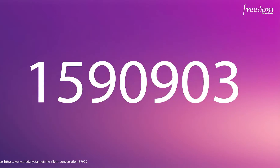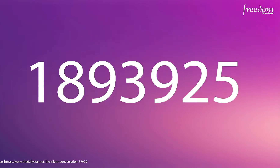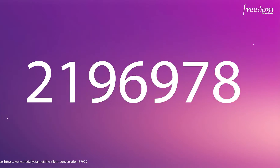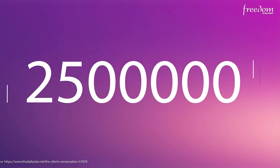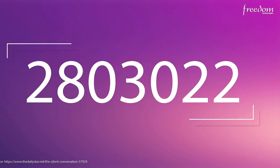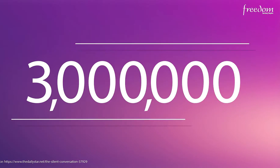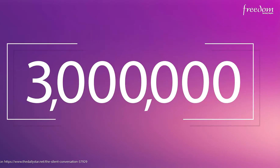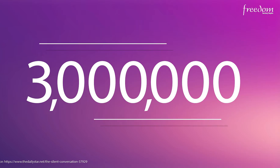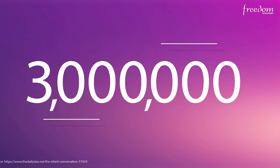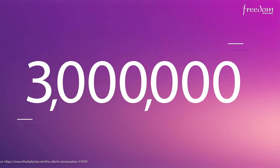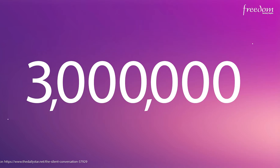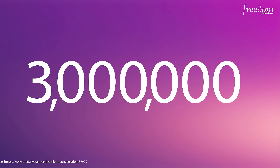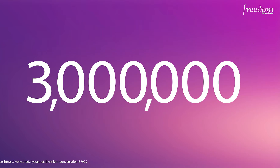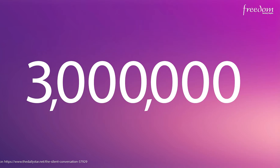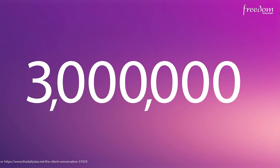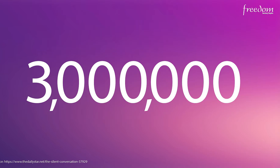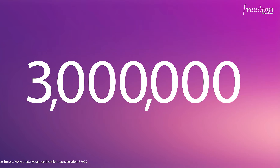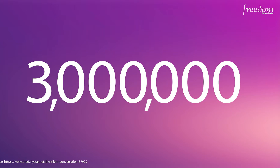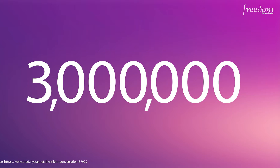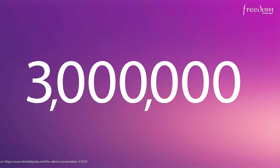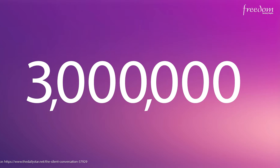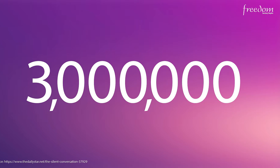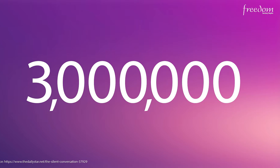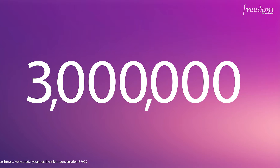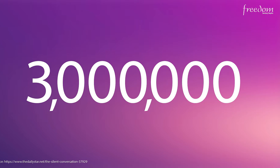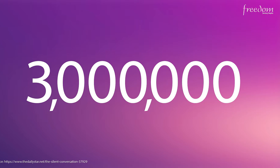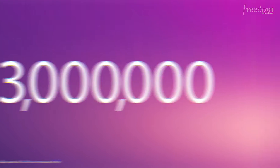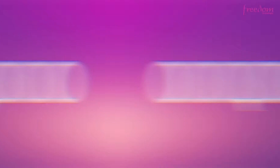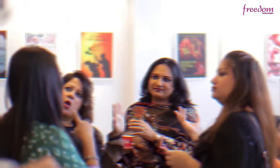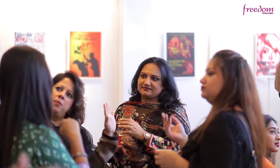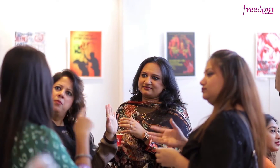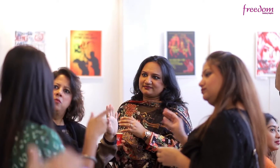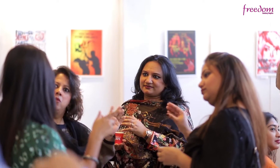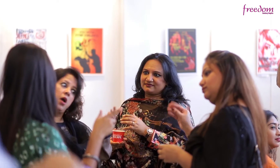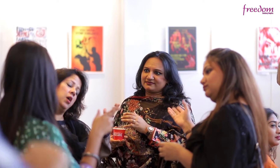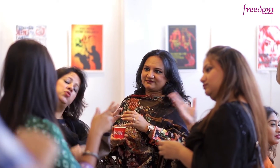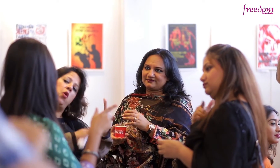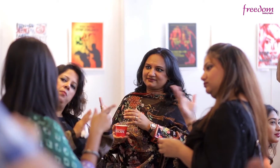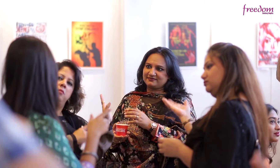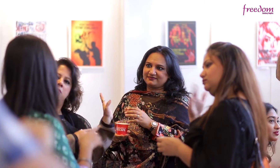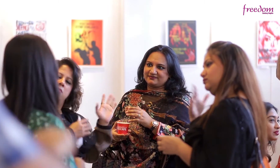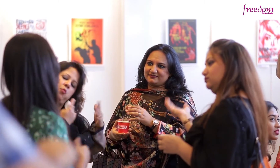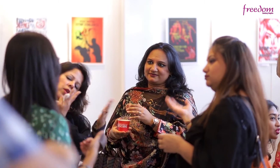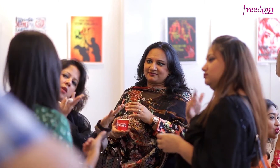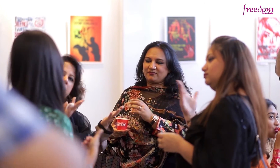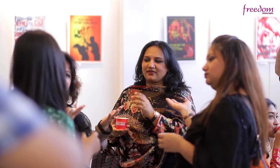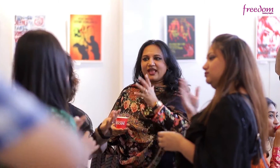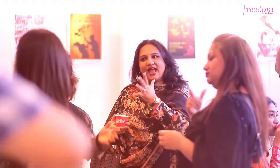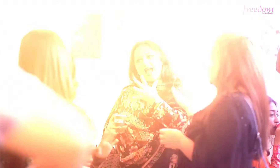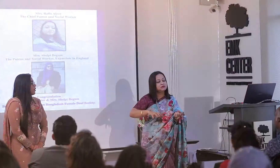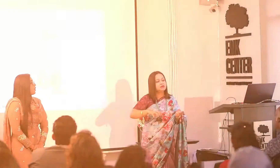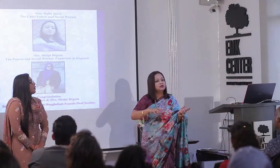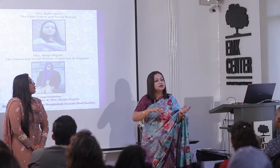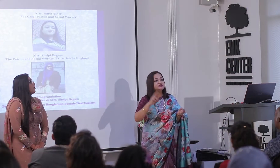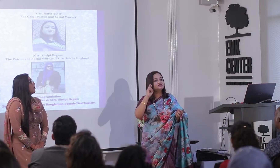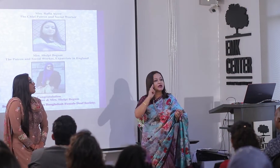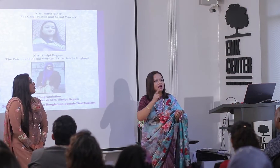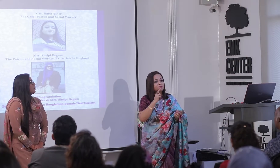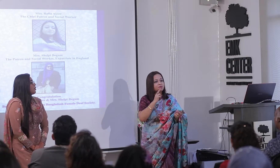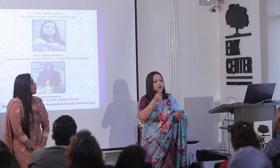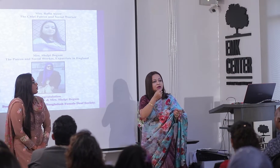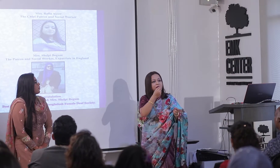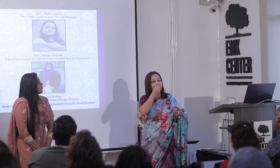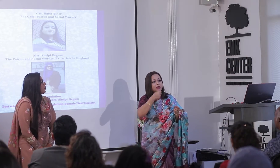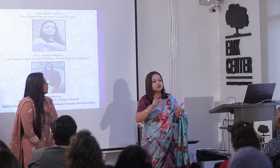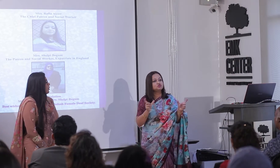আপনি জানেন কি এরকম স্পেশাল মানুষের সংখ্যা 30 লাখ? আমাদের পাশেই রয়েছে কথা বলতে না পারা, কানে শুনতে